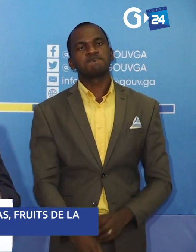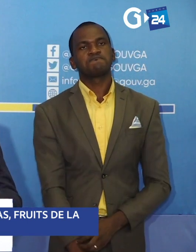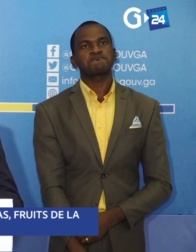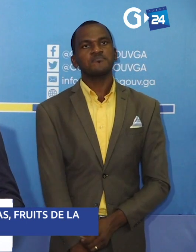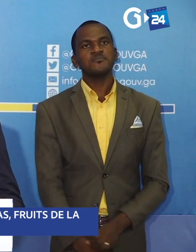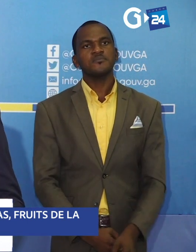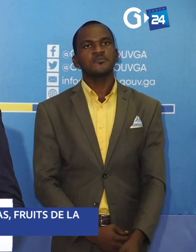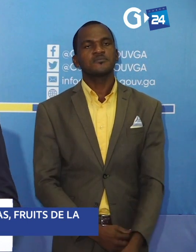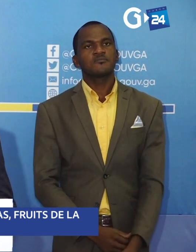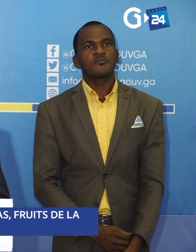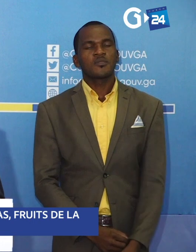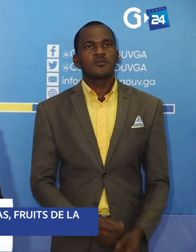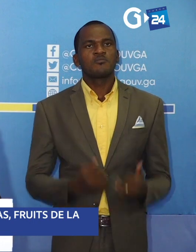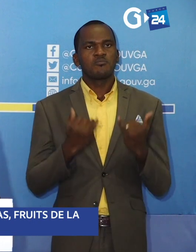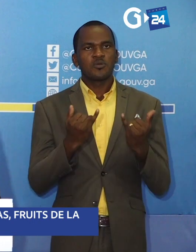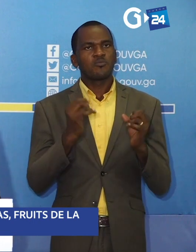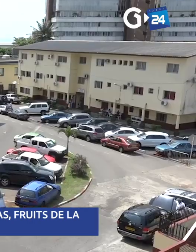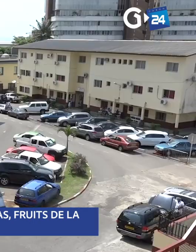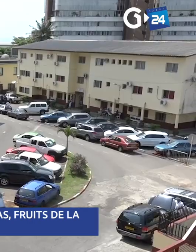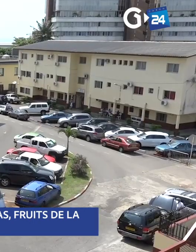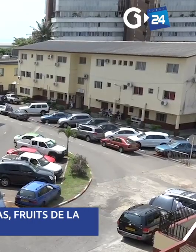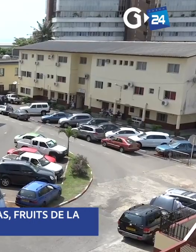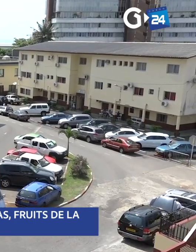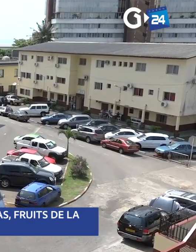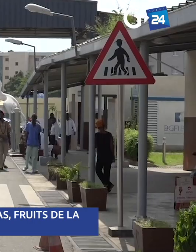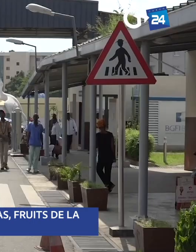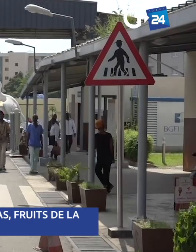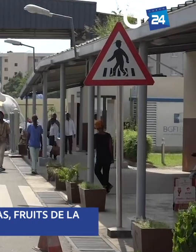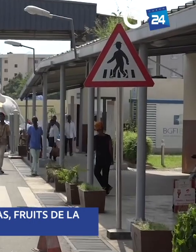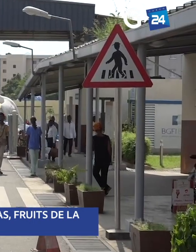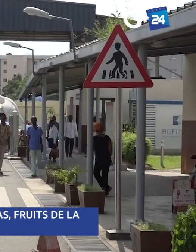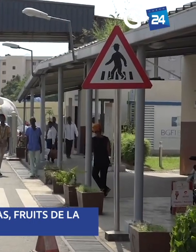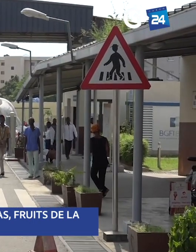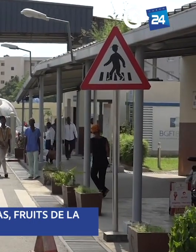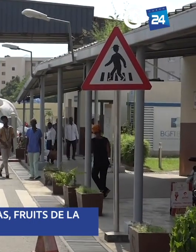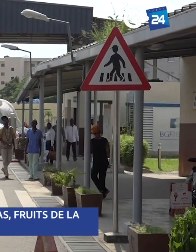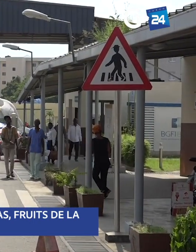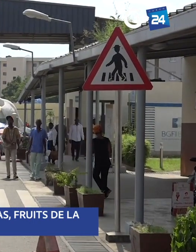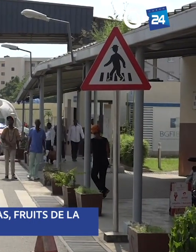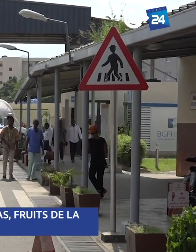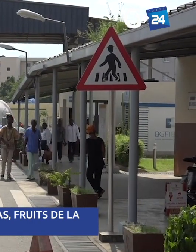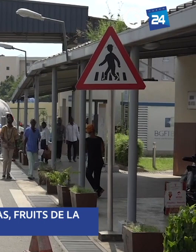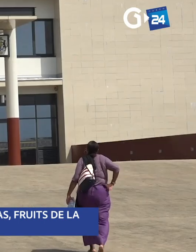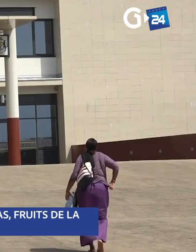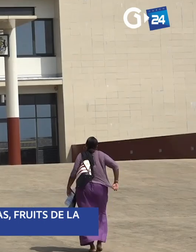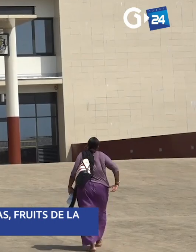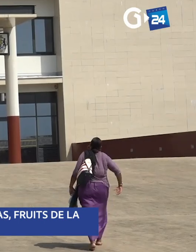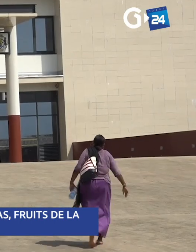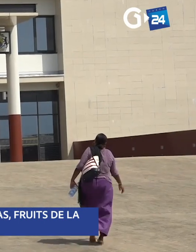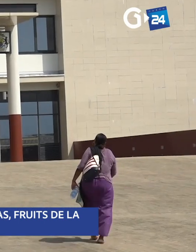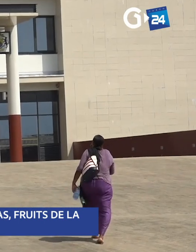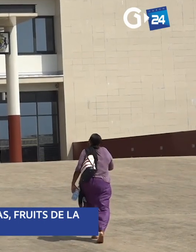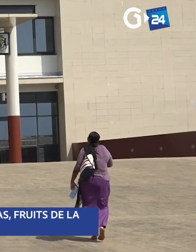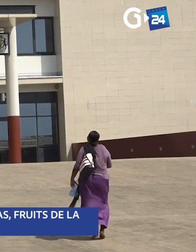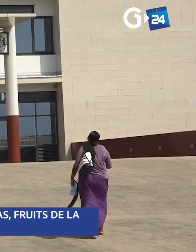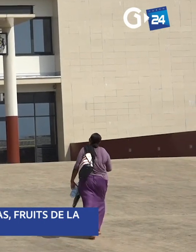chacun. 207 cas positifs enregistrés en 24 heures. Y a-t-il meilleure façon d'attirer l'attention de tous?